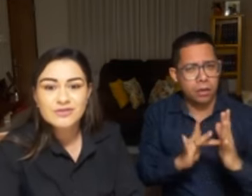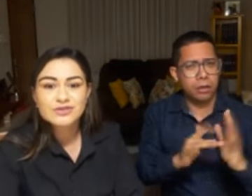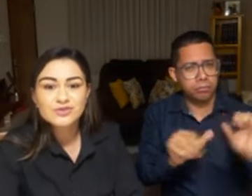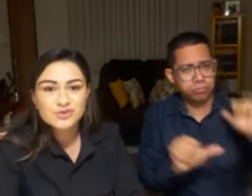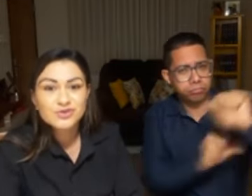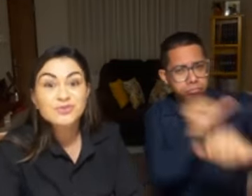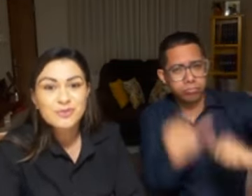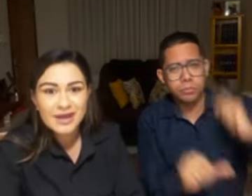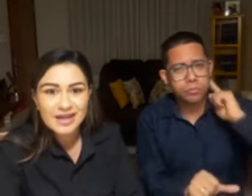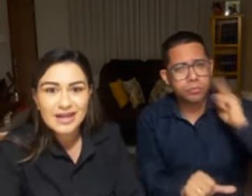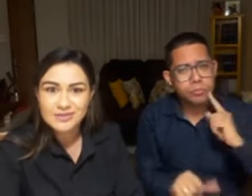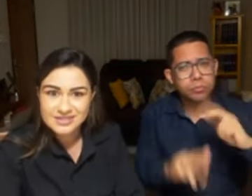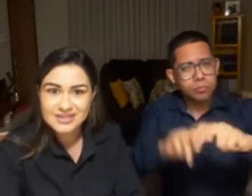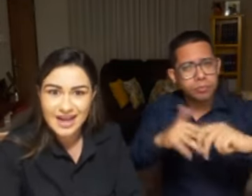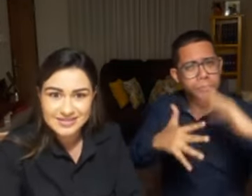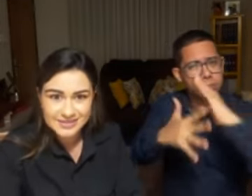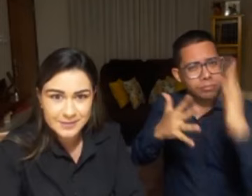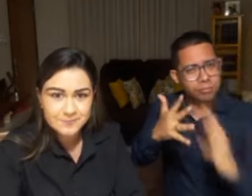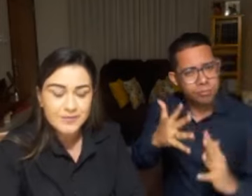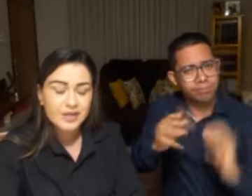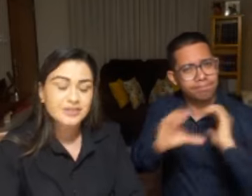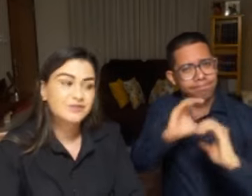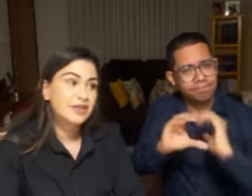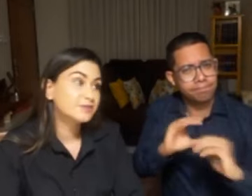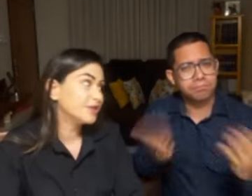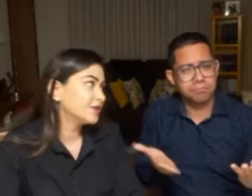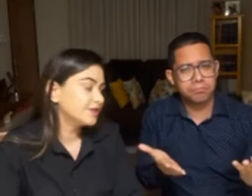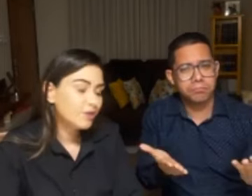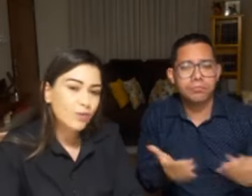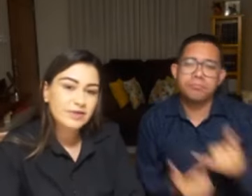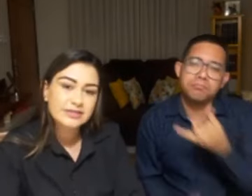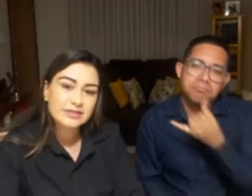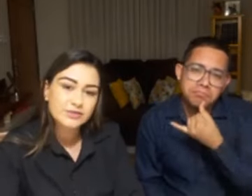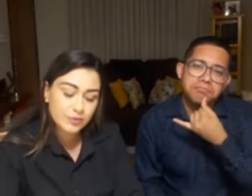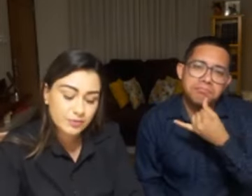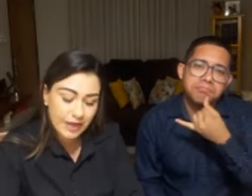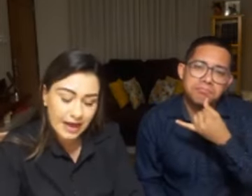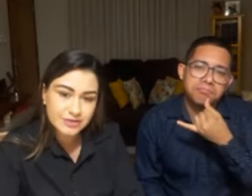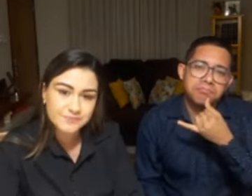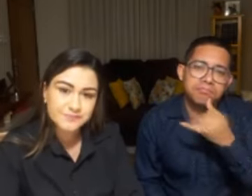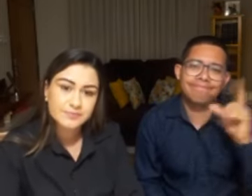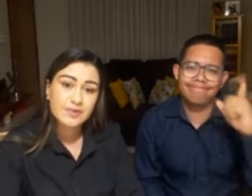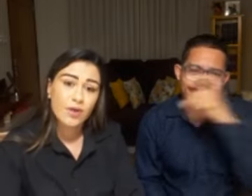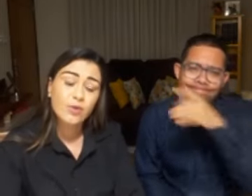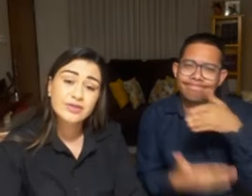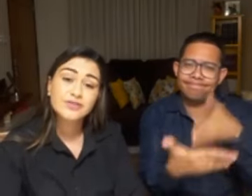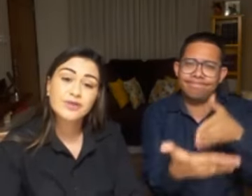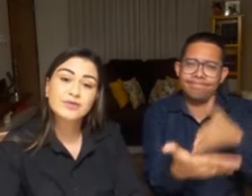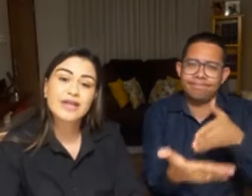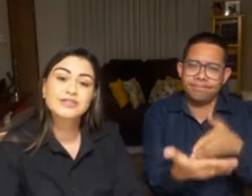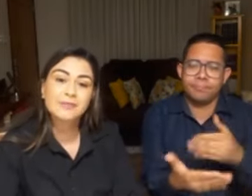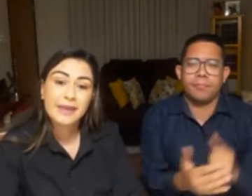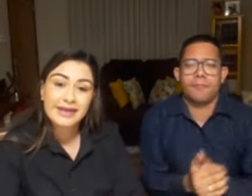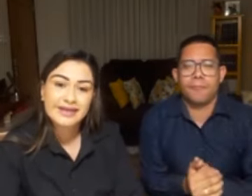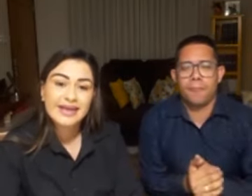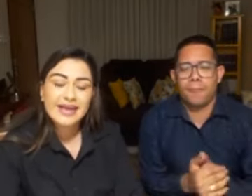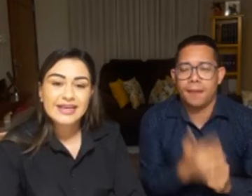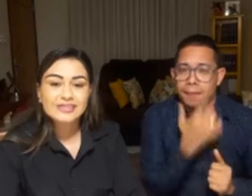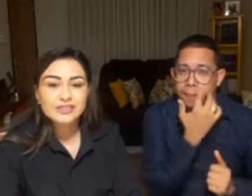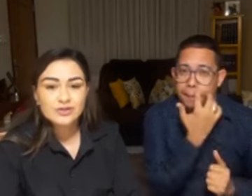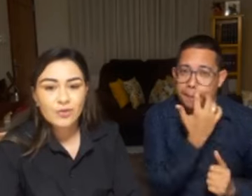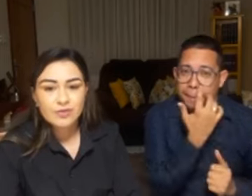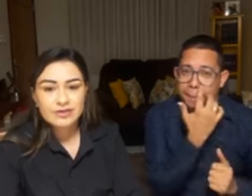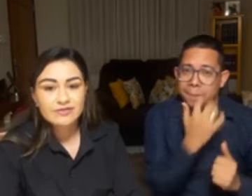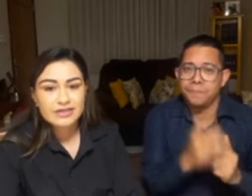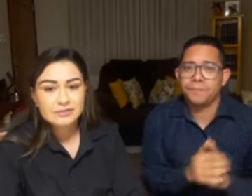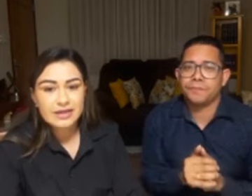transformar a vida de um surdo por meio da língua de sinais, né? A gente, infelizmente, ainda encontra essa dificuldade. Outra dificuldade também que a